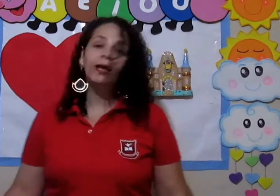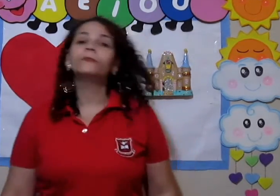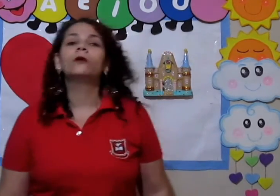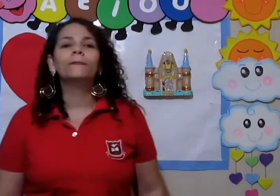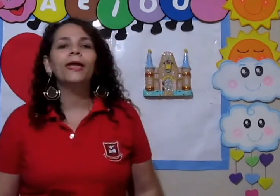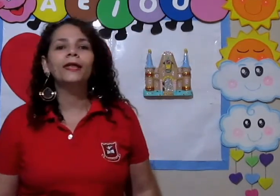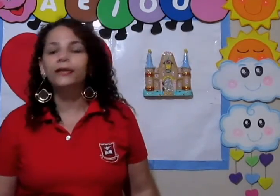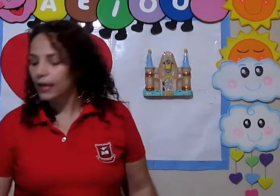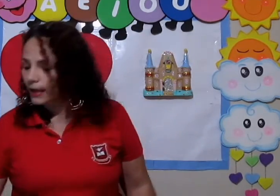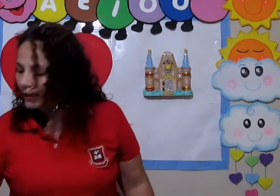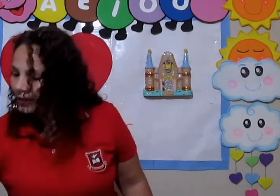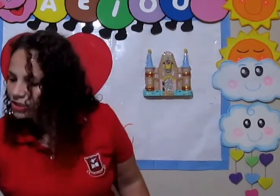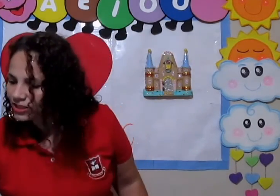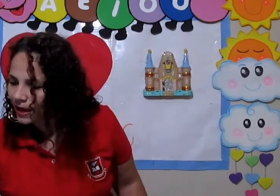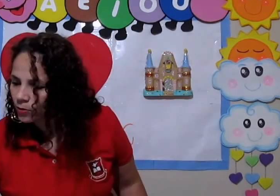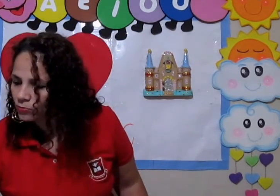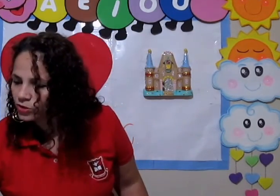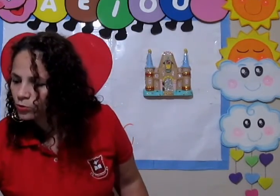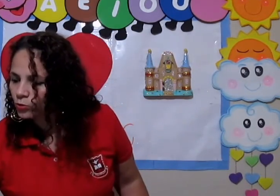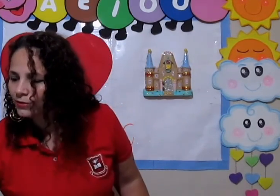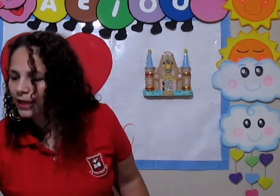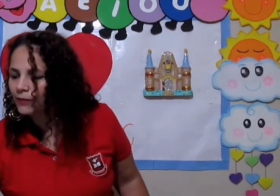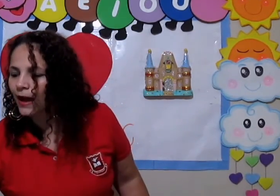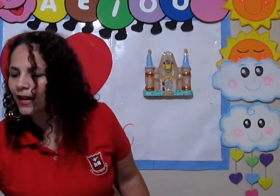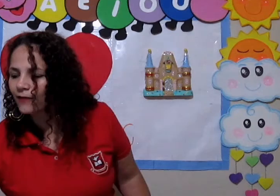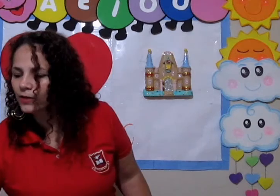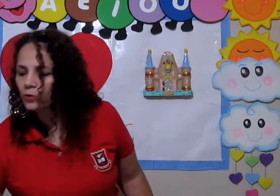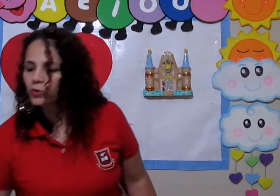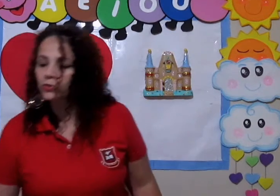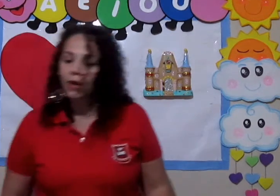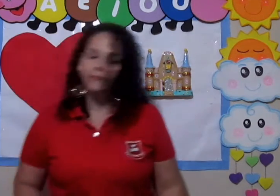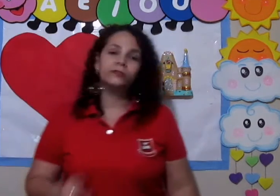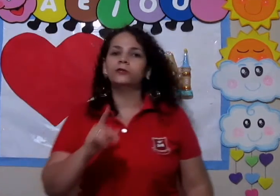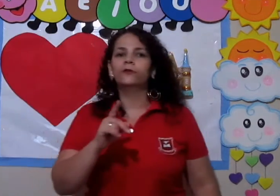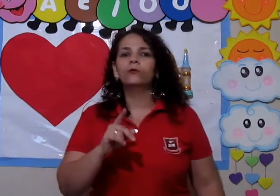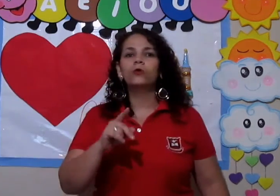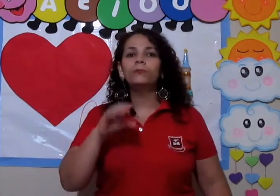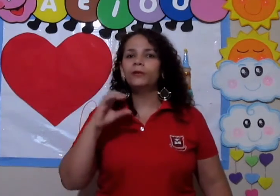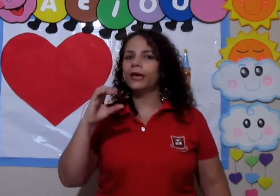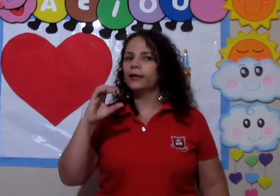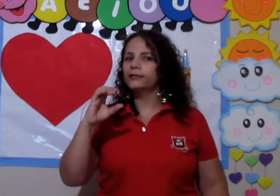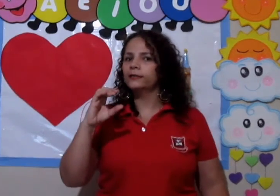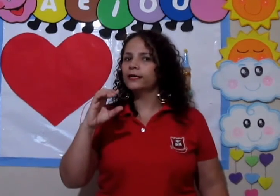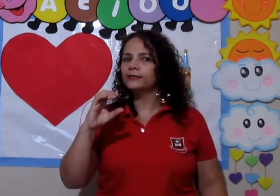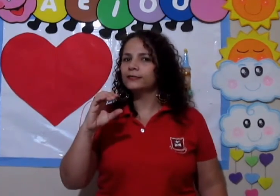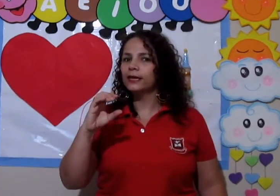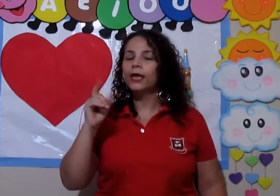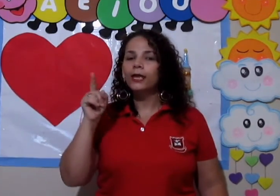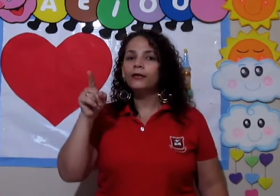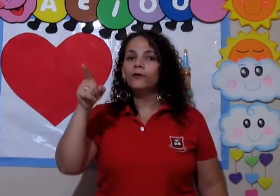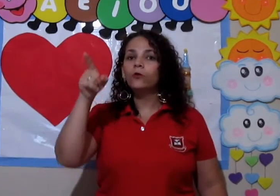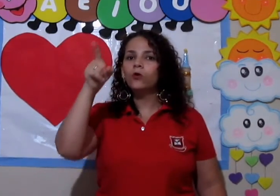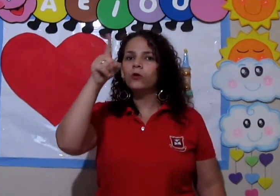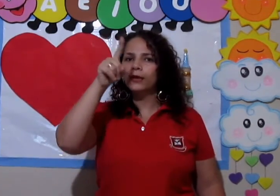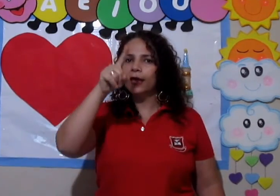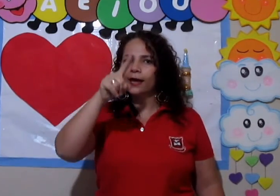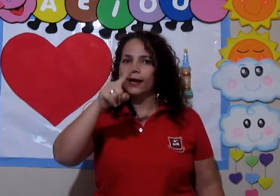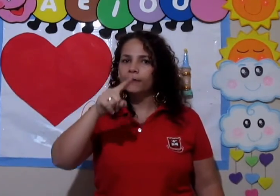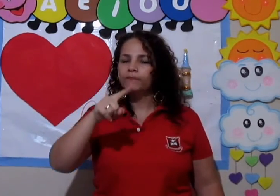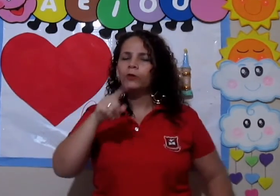Capitão América, ele está com um escudo dele maravilhoso. Vocês vão copiar a letrinha C e vão colar. Qual